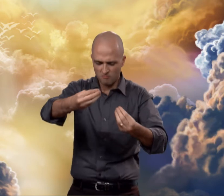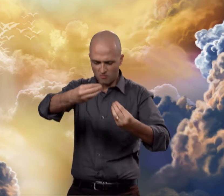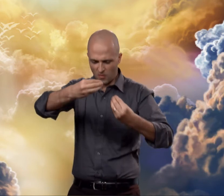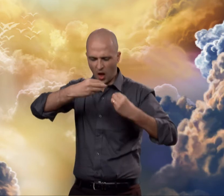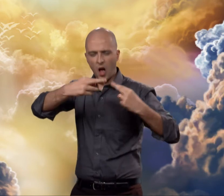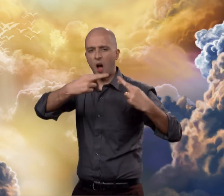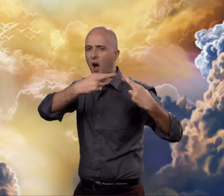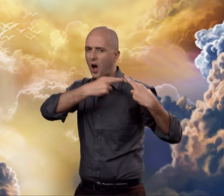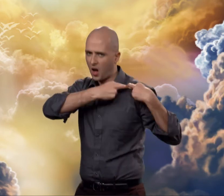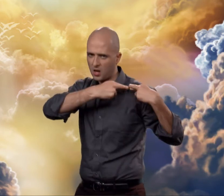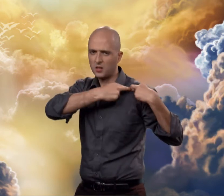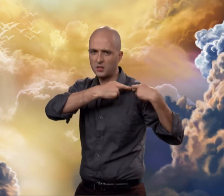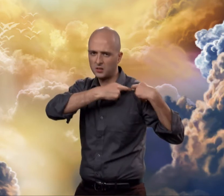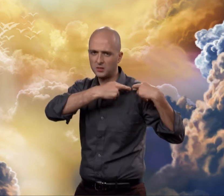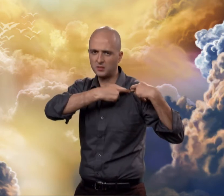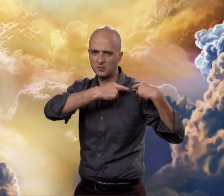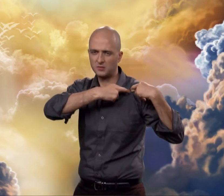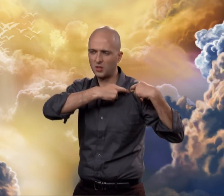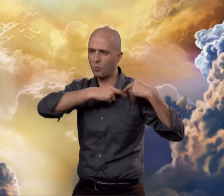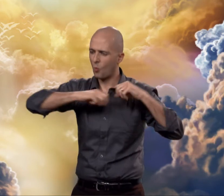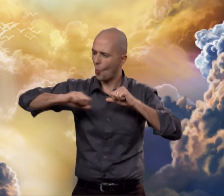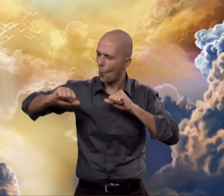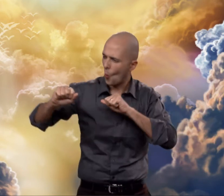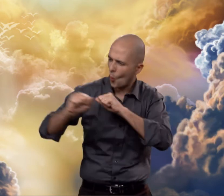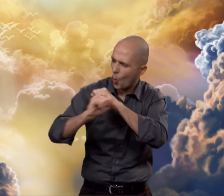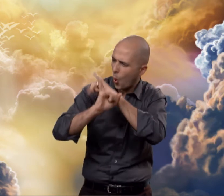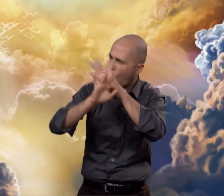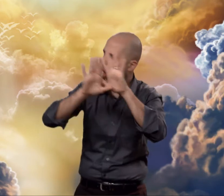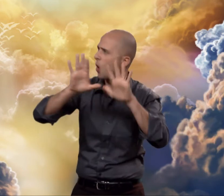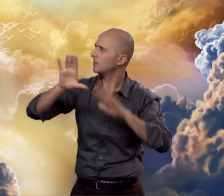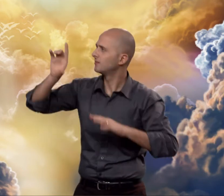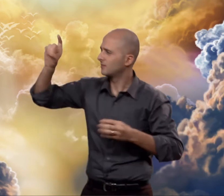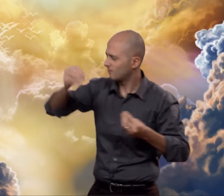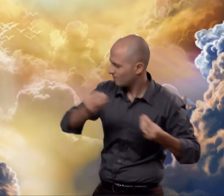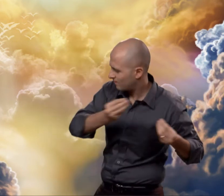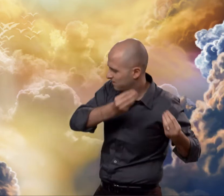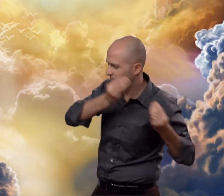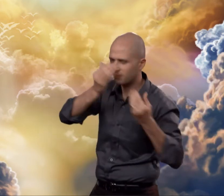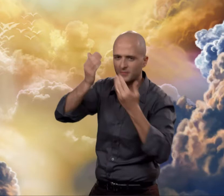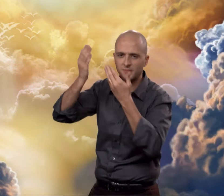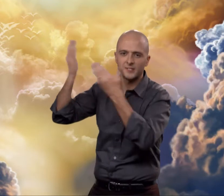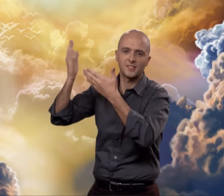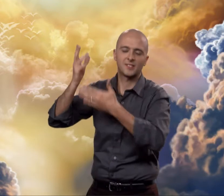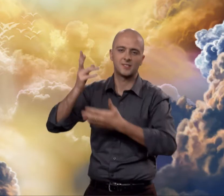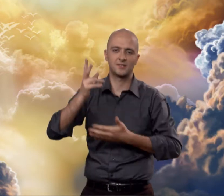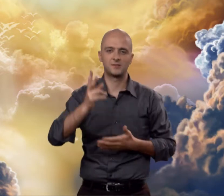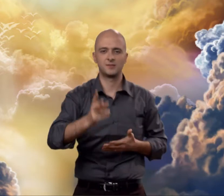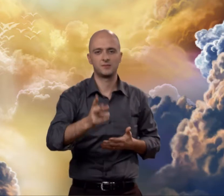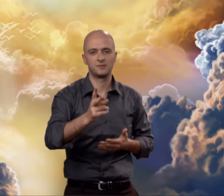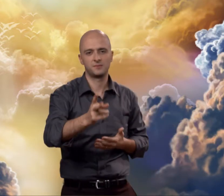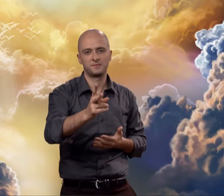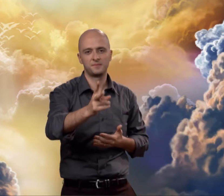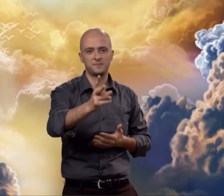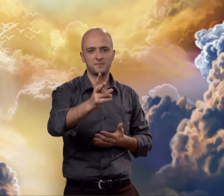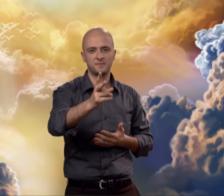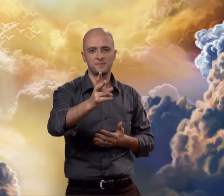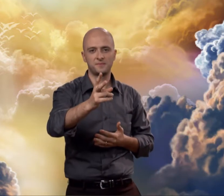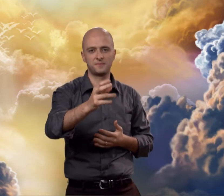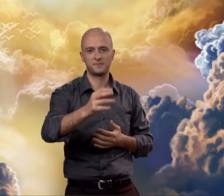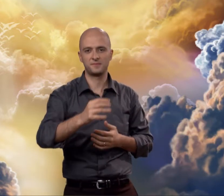suas orações, esforços e amorável sacrifício. Contentamento lhes encherá o coração ao verem que um ganhou a